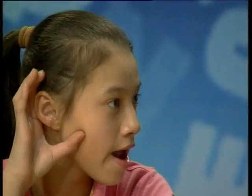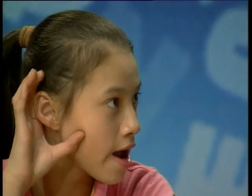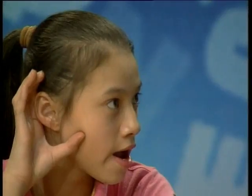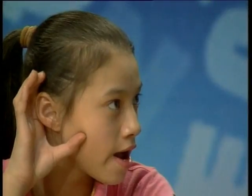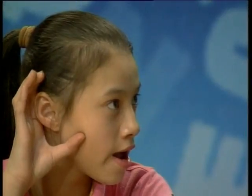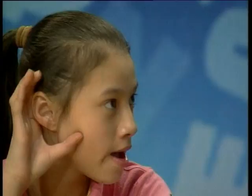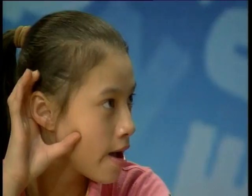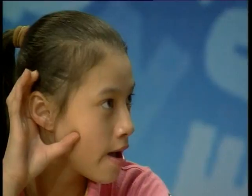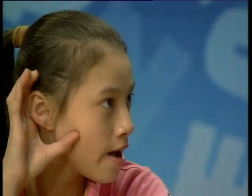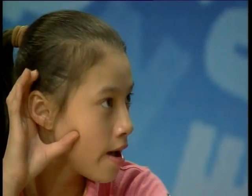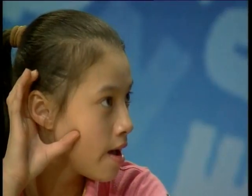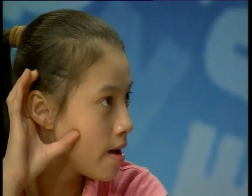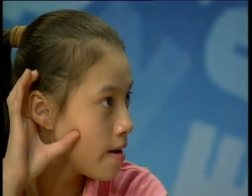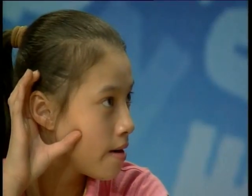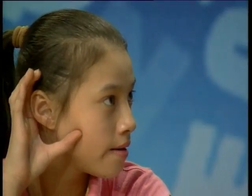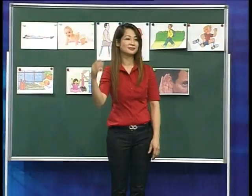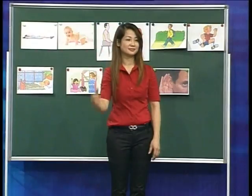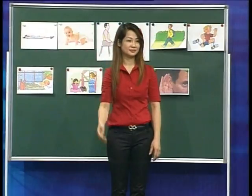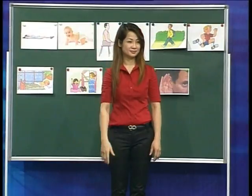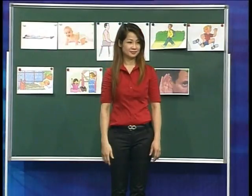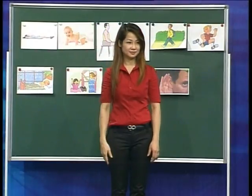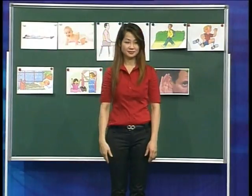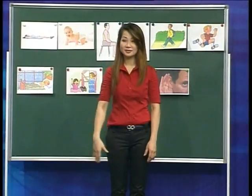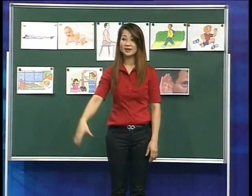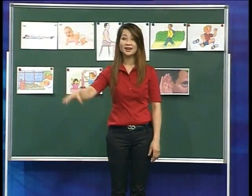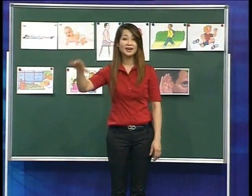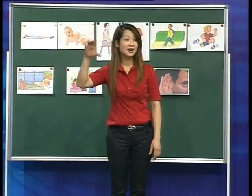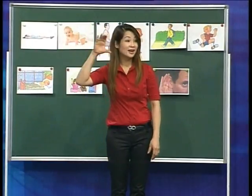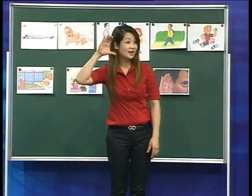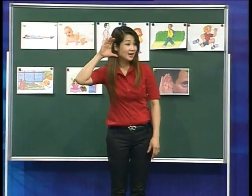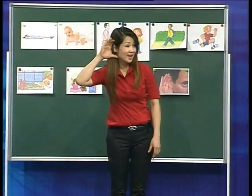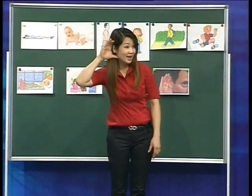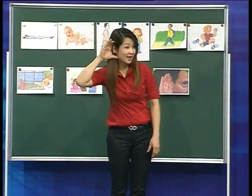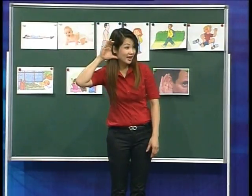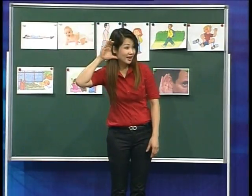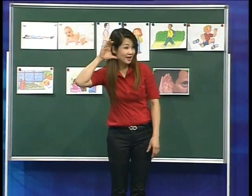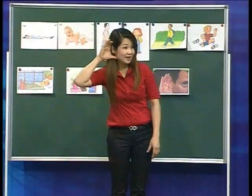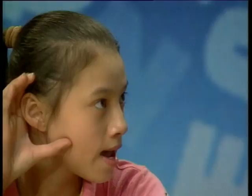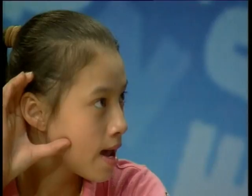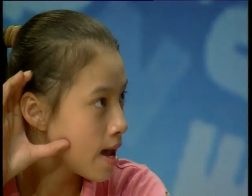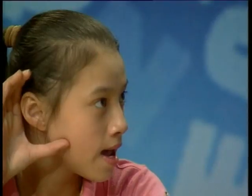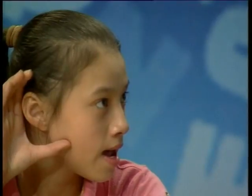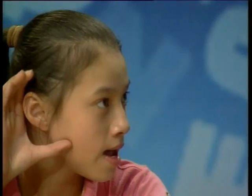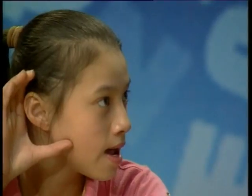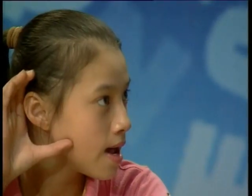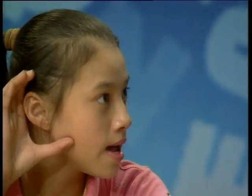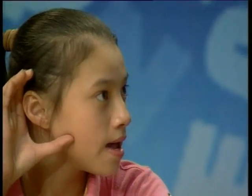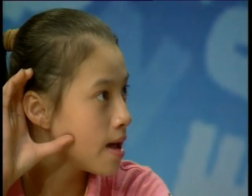Bức tranh thể hiện hành động nghe đúng không Đây là ký hiệu nghe Tay phải để chữ cái ngón tay cờ Đặt ôm vào vành tay phải Đầu hơi nghiêng sang trái